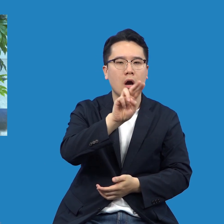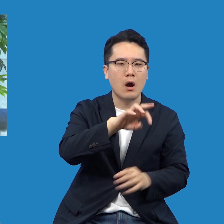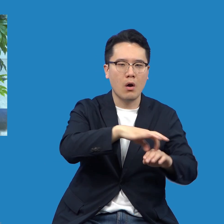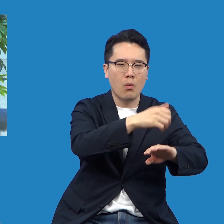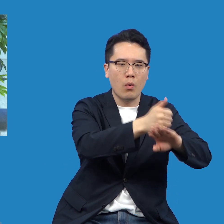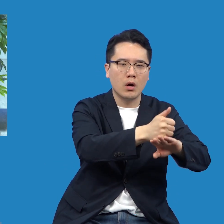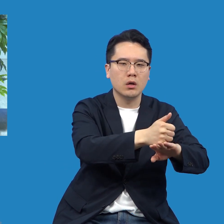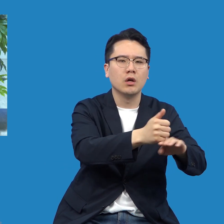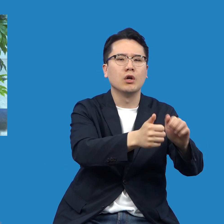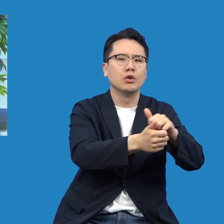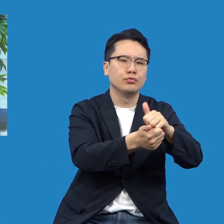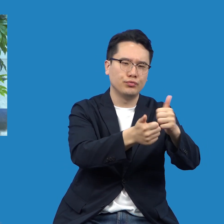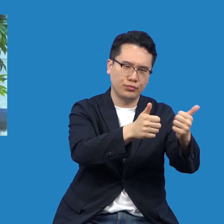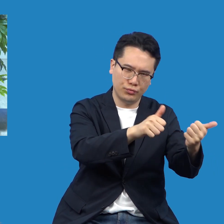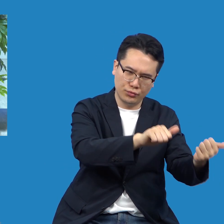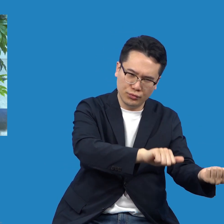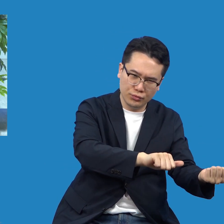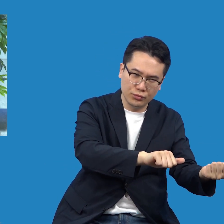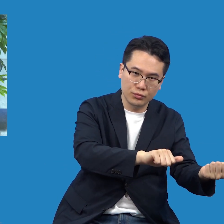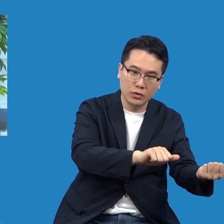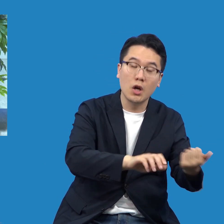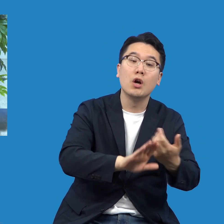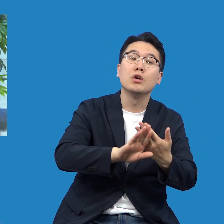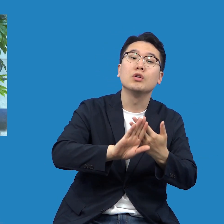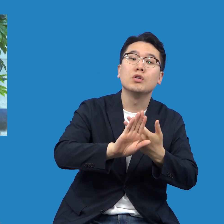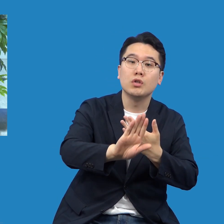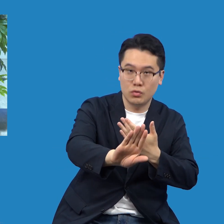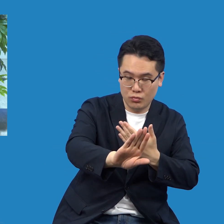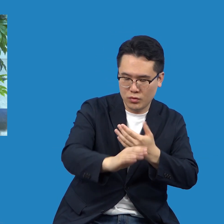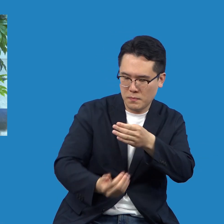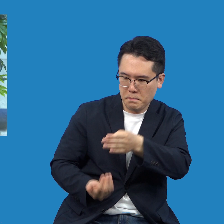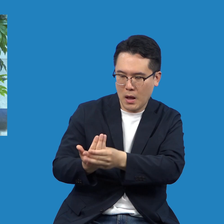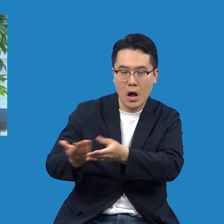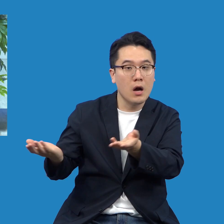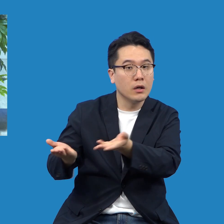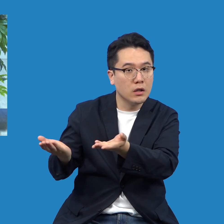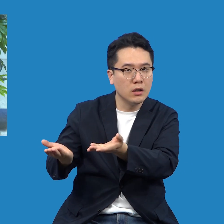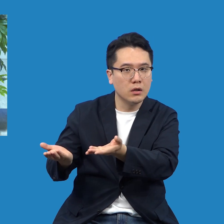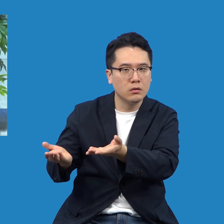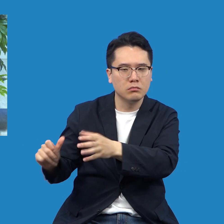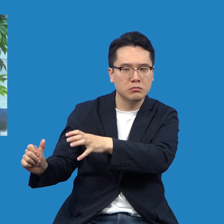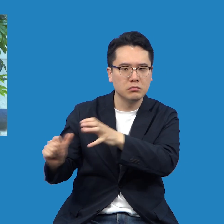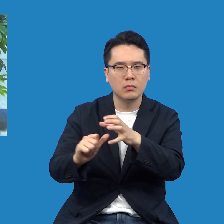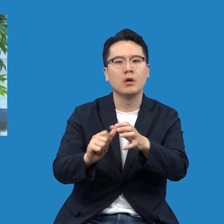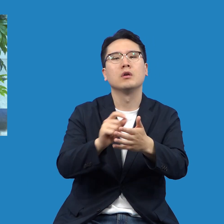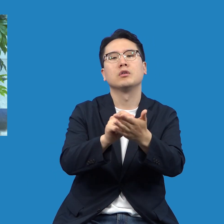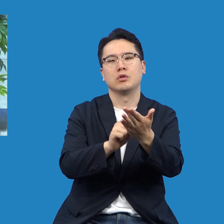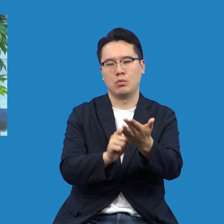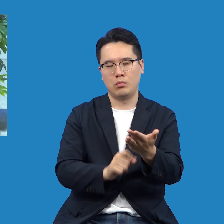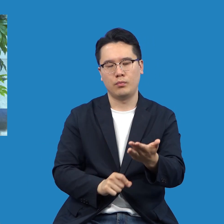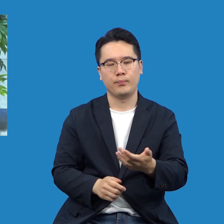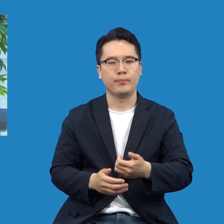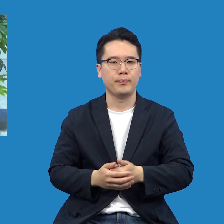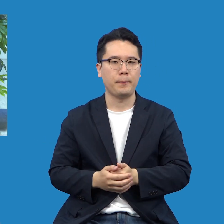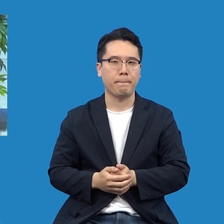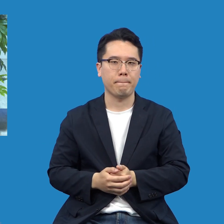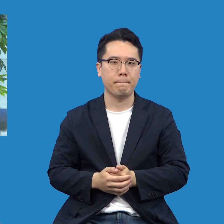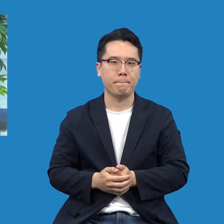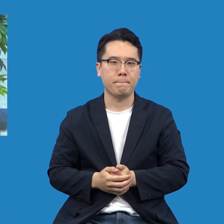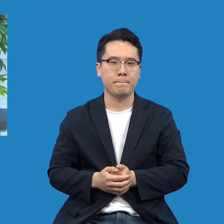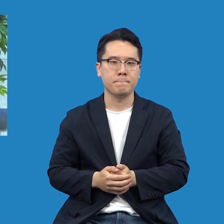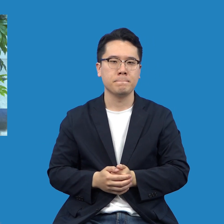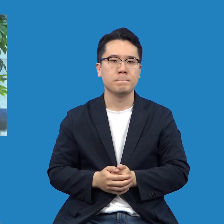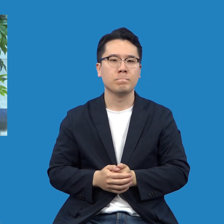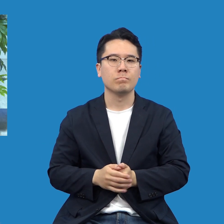성경을 가만히 읽어보면요. 그러면서 이 열왕기 기자는 아하시야 왕의 뒤를 이은